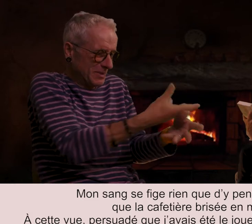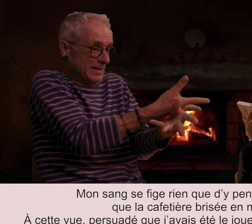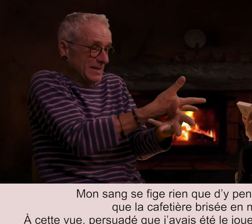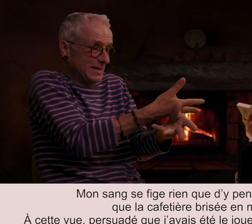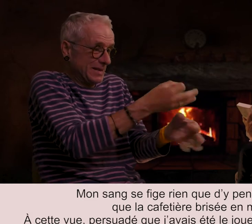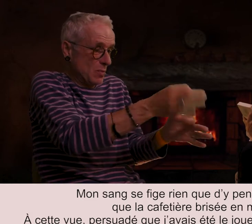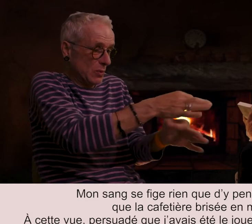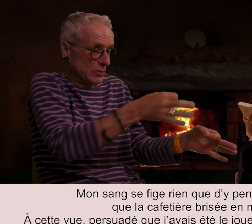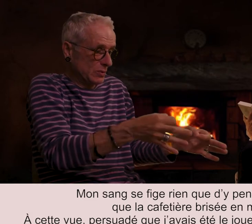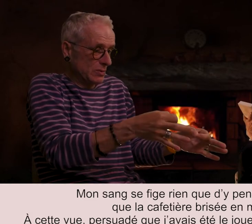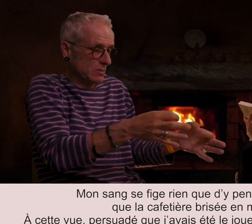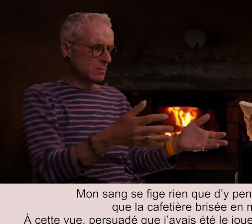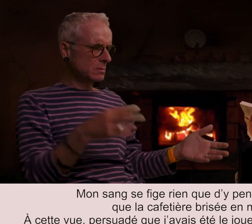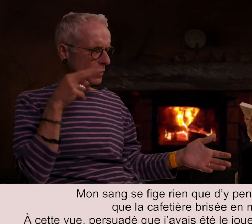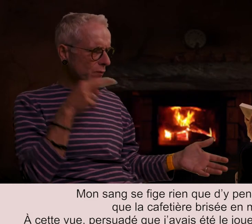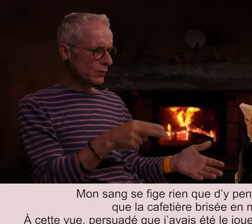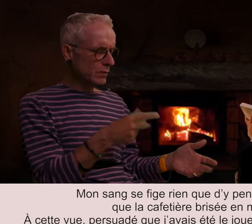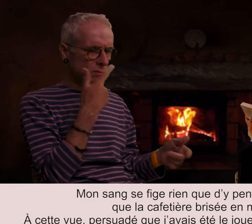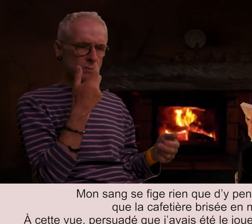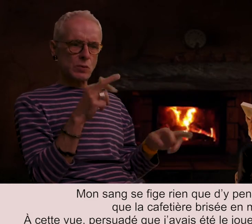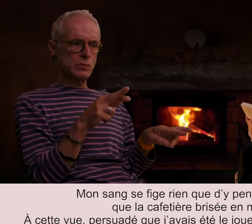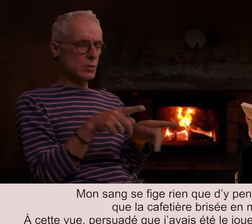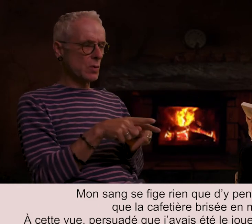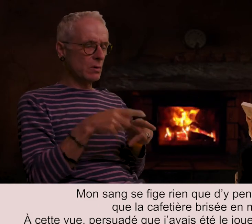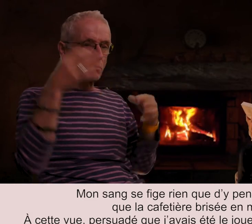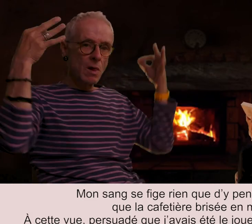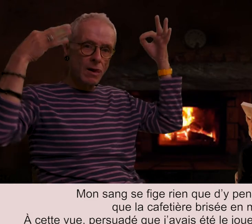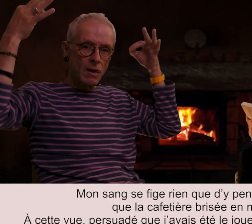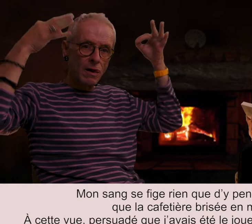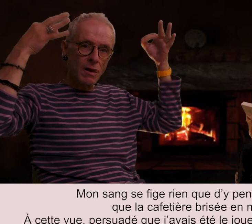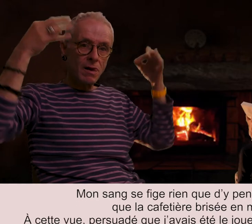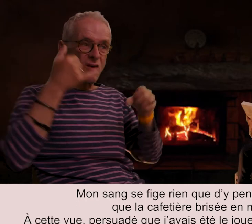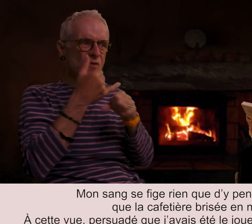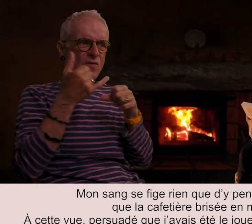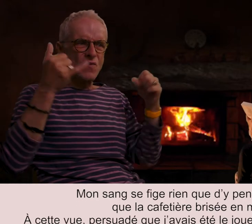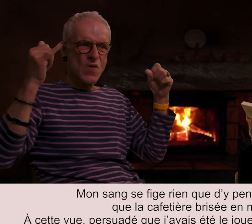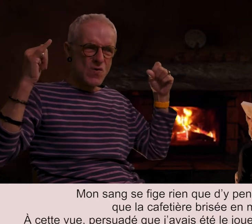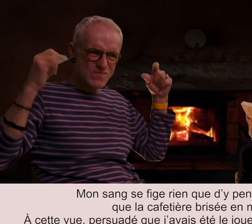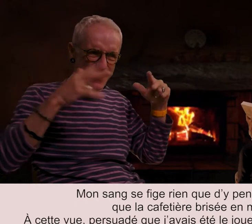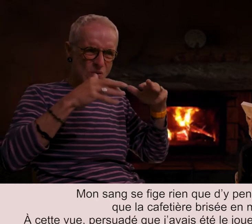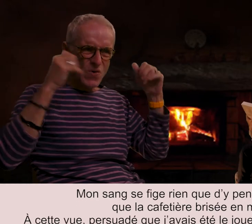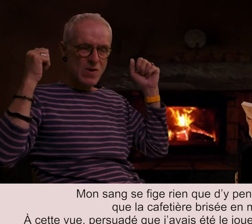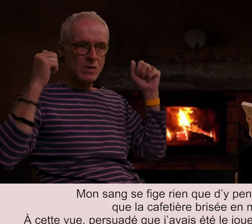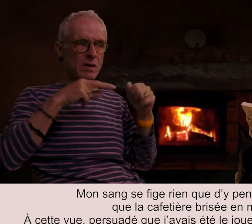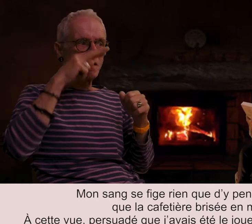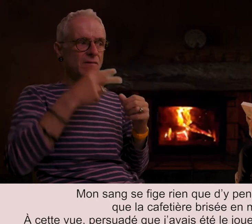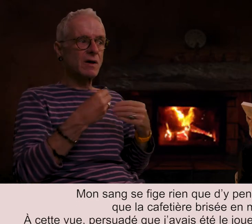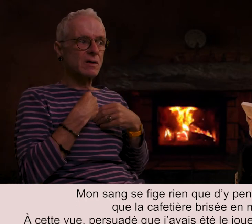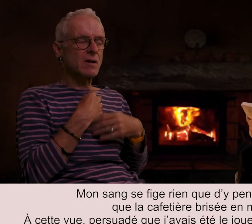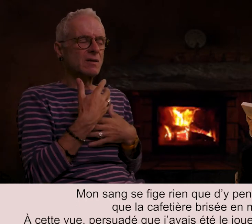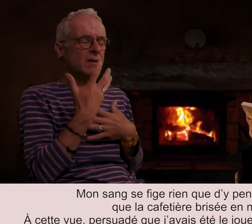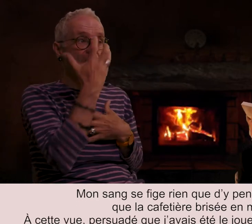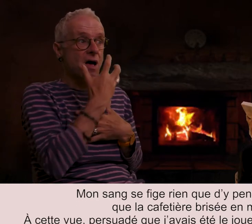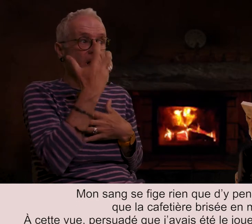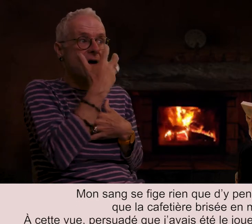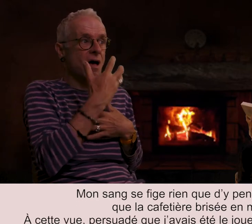à cette vue persuadée que j'avais été le jouet de quelque illusion diabolique une telle frayeur s'empara